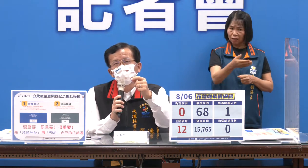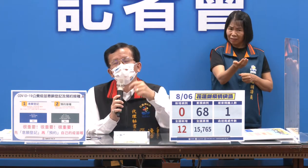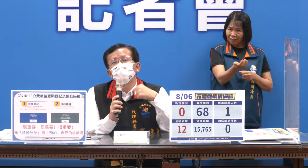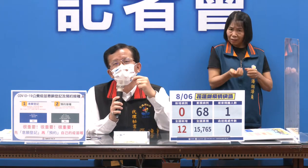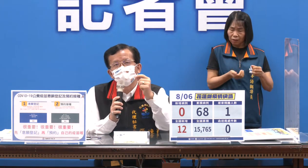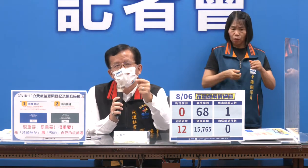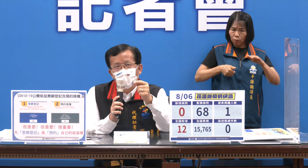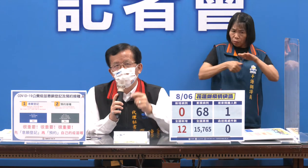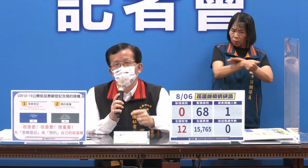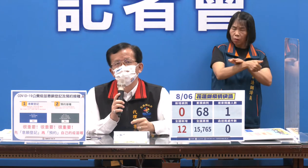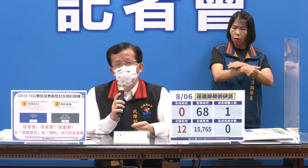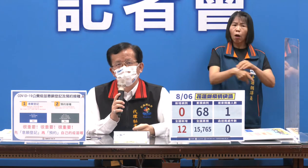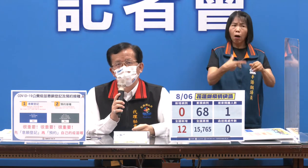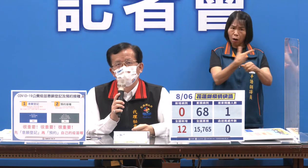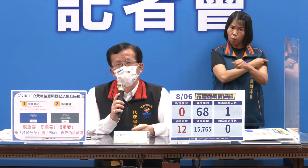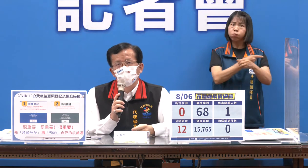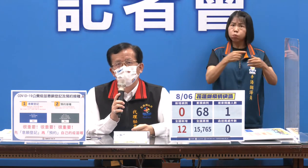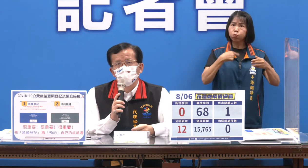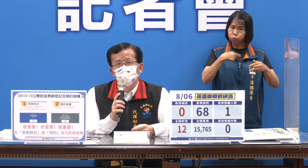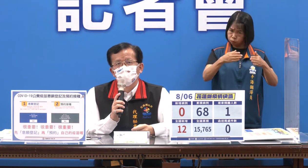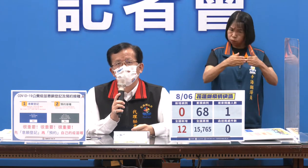记说我想打